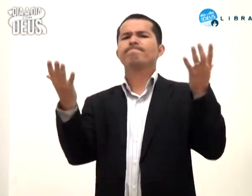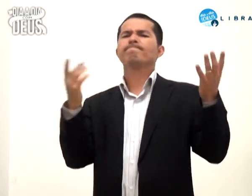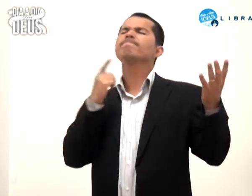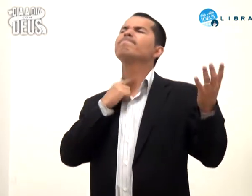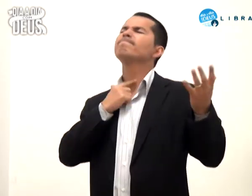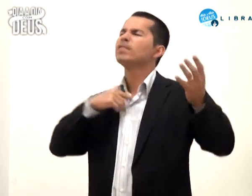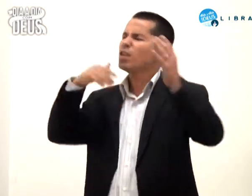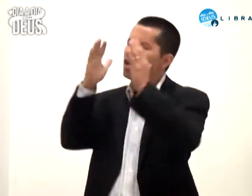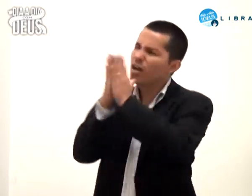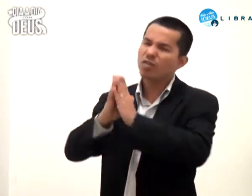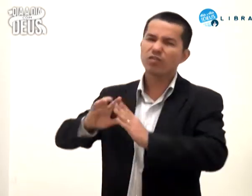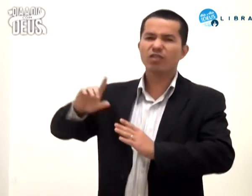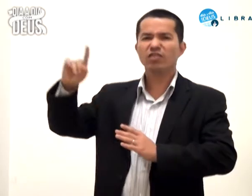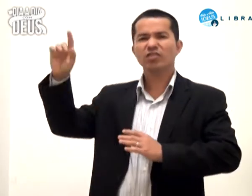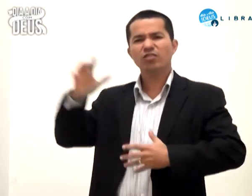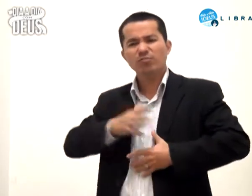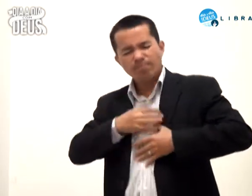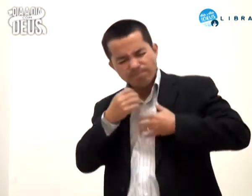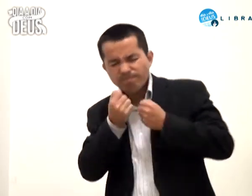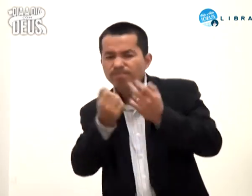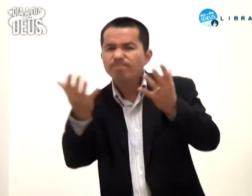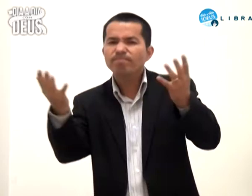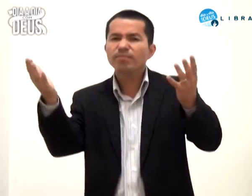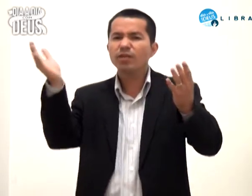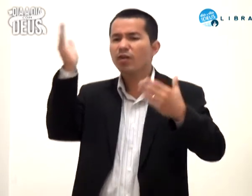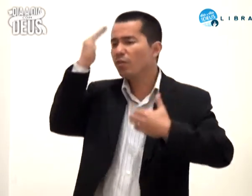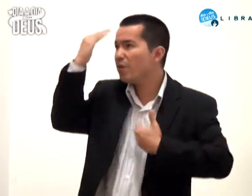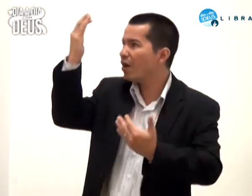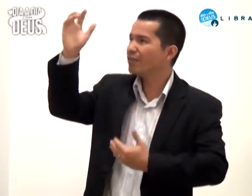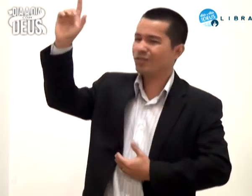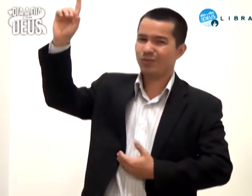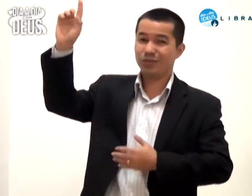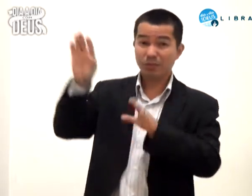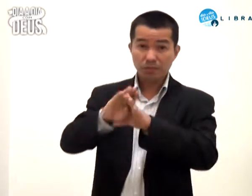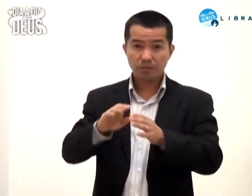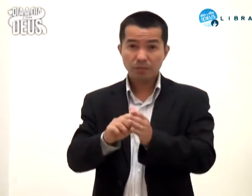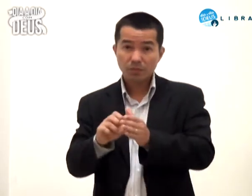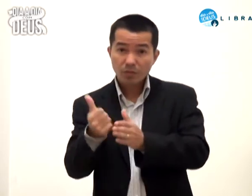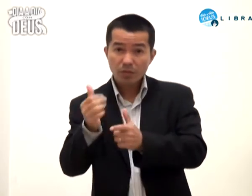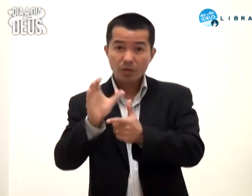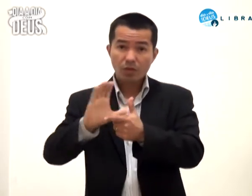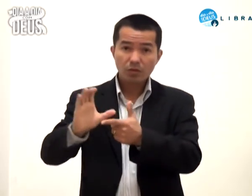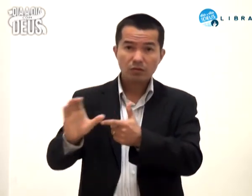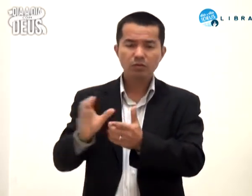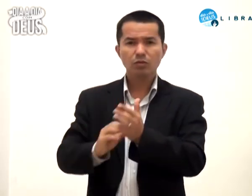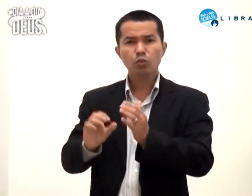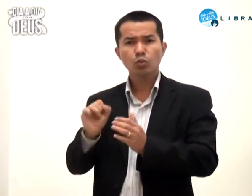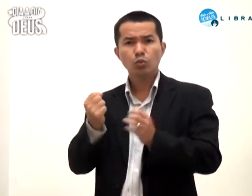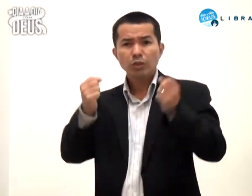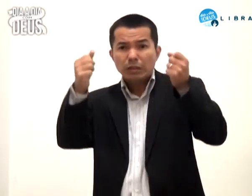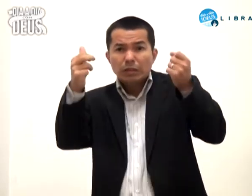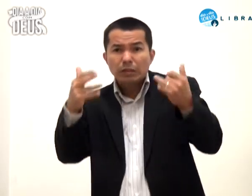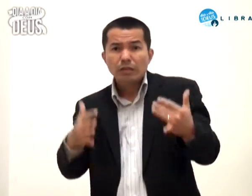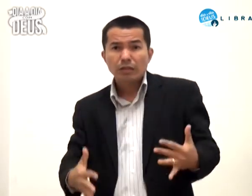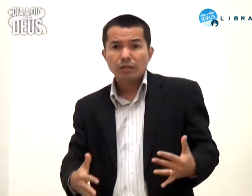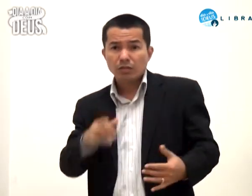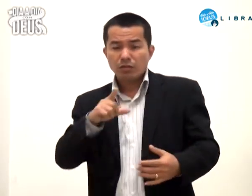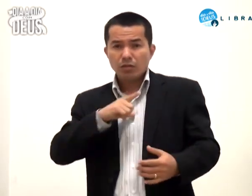adoração. Por isso 2 Coríntios capítulo 8 vai ensinar para a gente alguns valores que precisam estar dentro